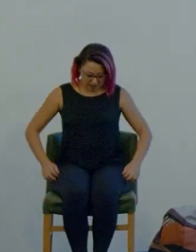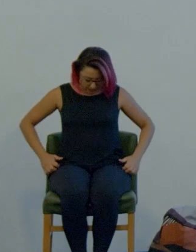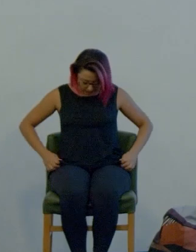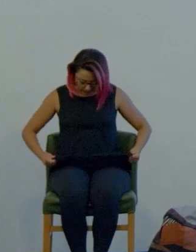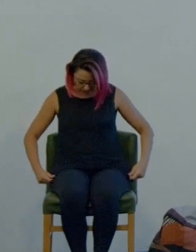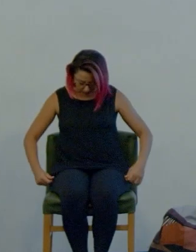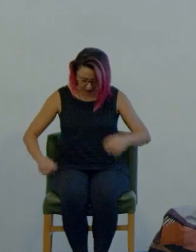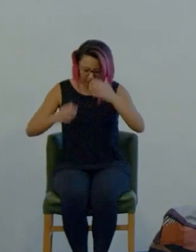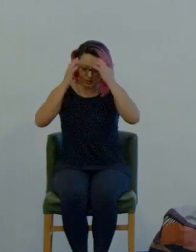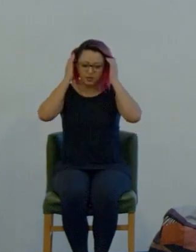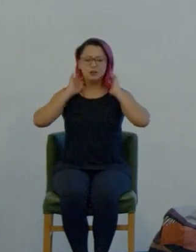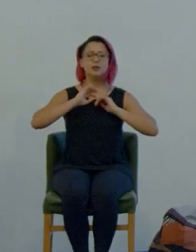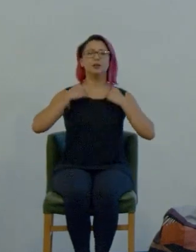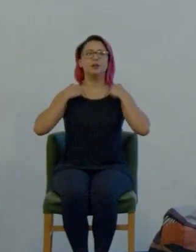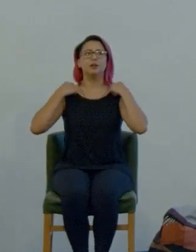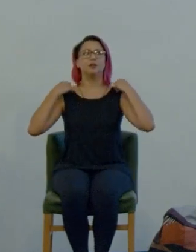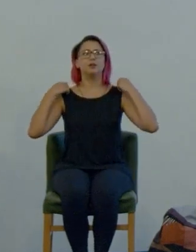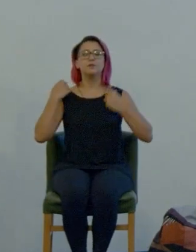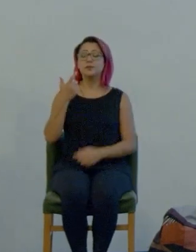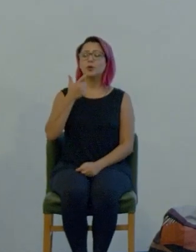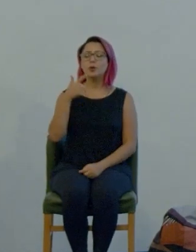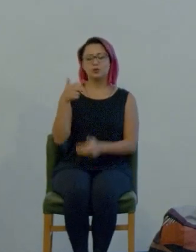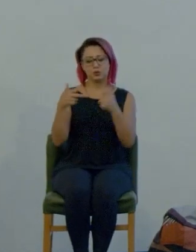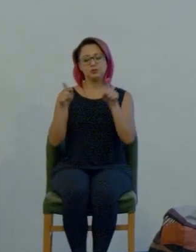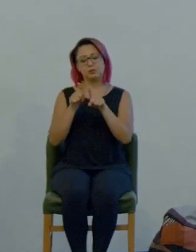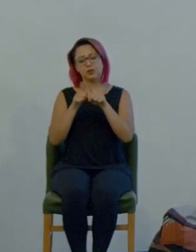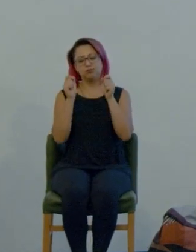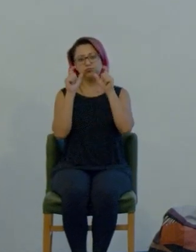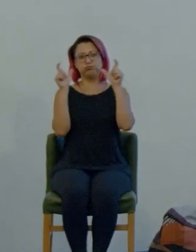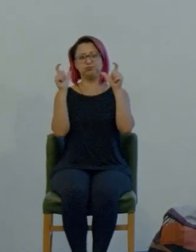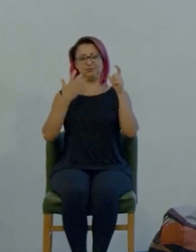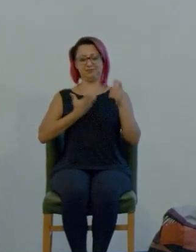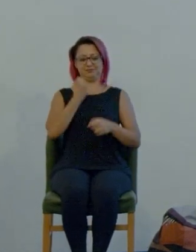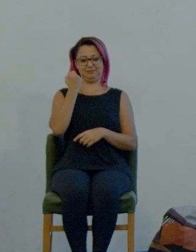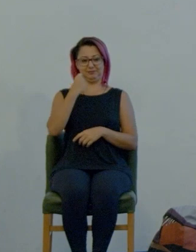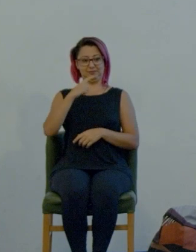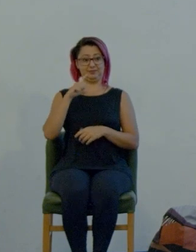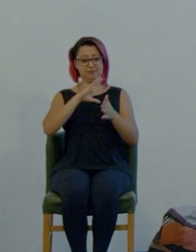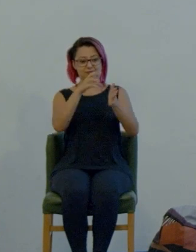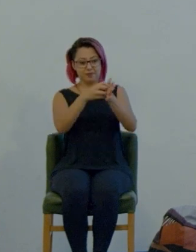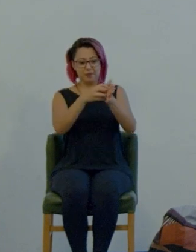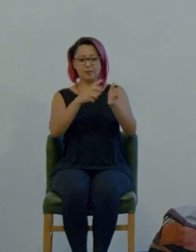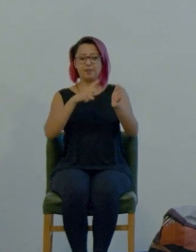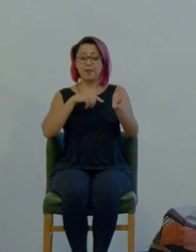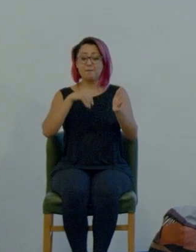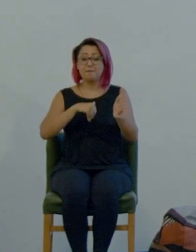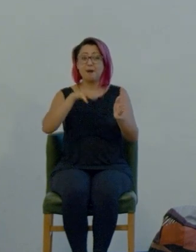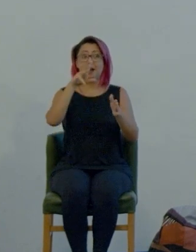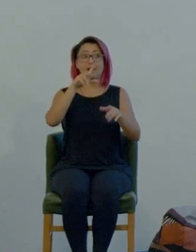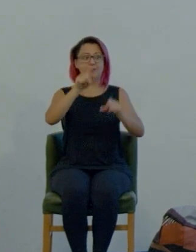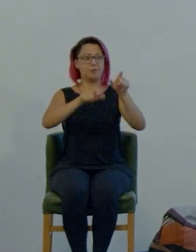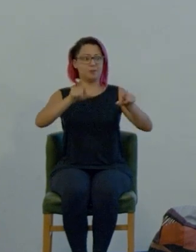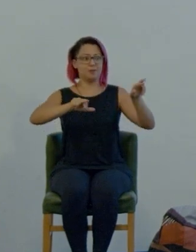que na região amazônica existe o maior contingente de populações humanas em isolamento em qualquer lugar do planeta. Cada